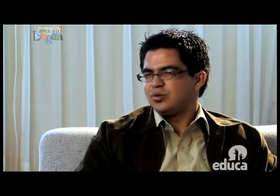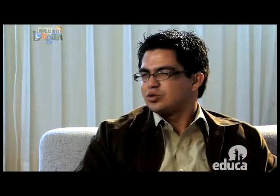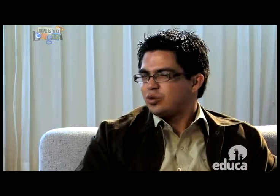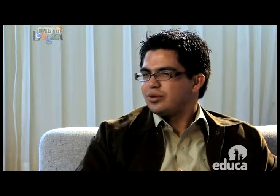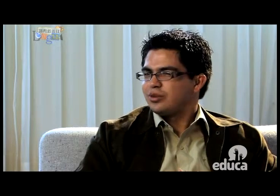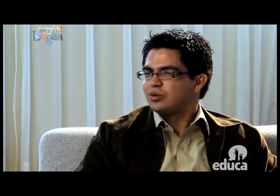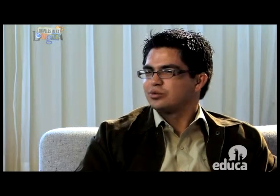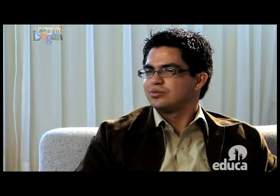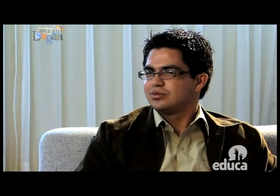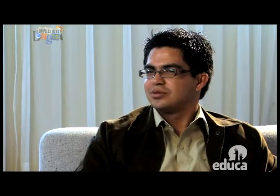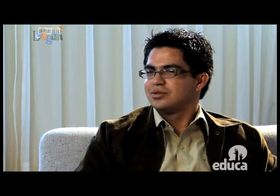son niños.